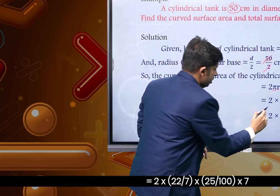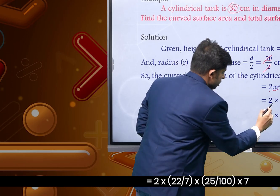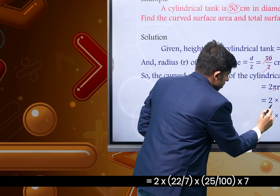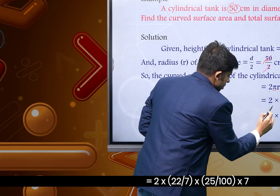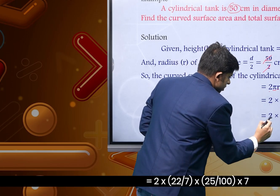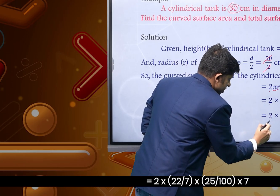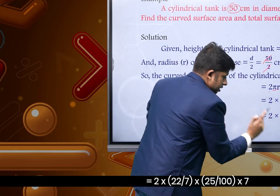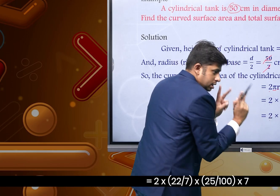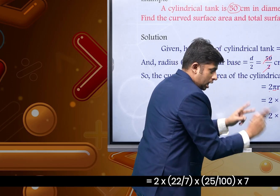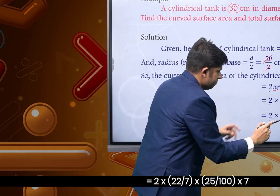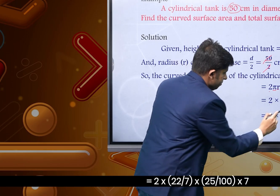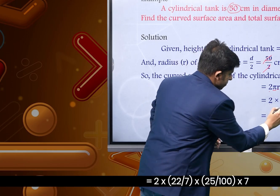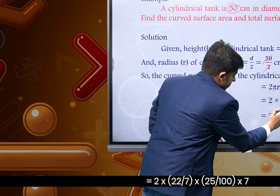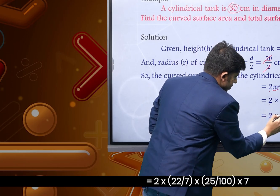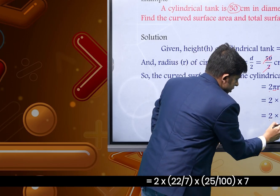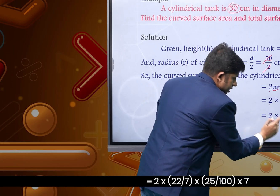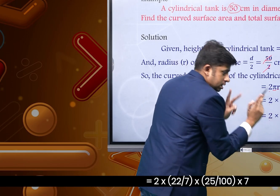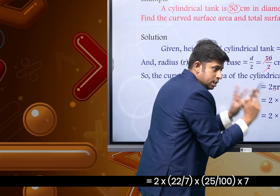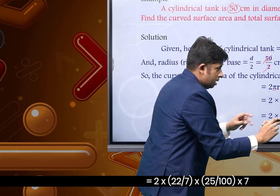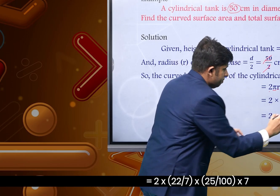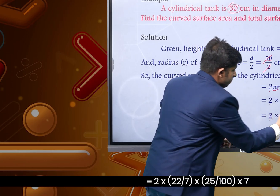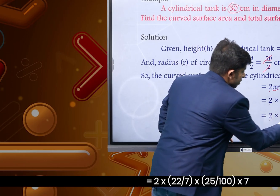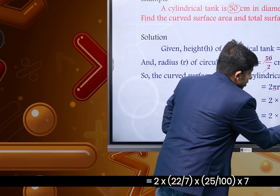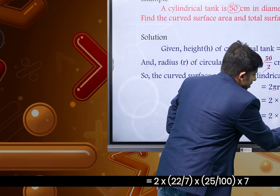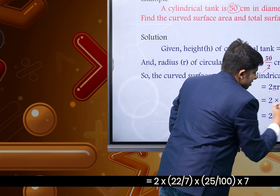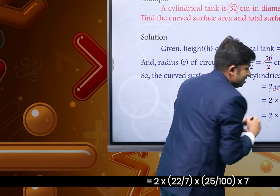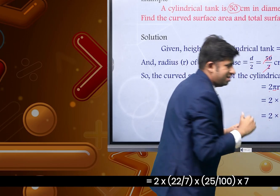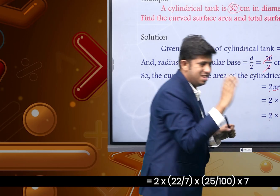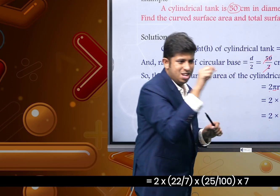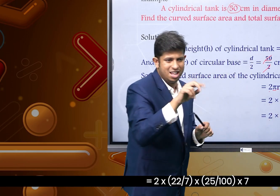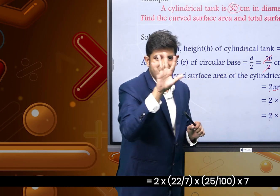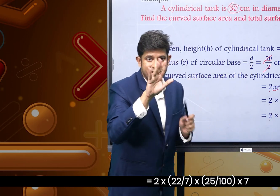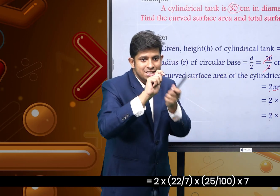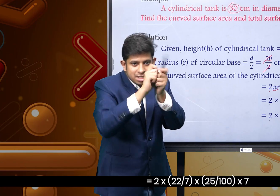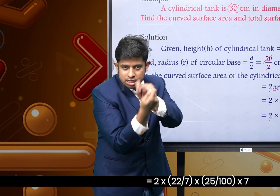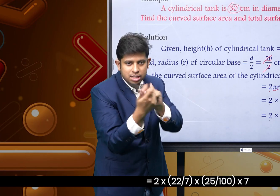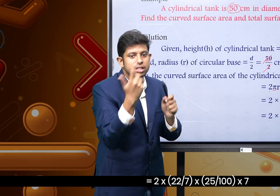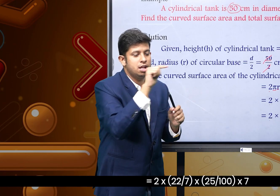बरोबर 2 गुणिले 22.7 गुणिले 25 भागिले 100 गुणिले 7.